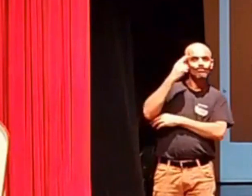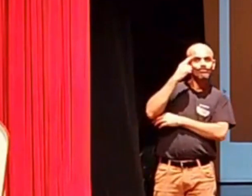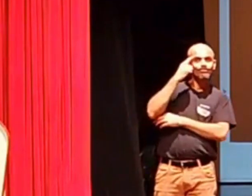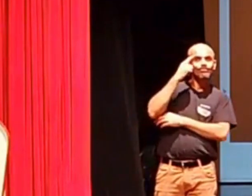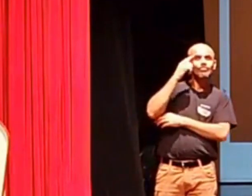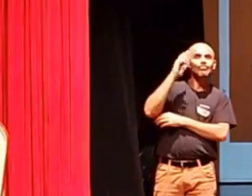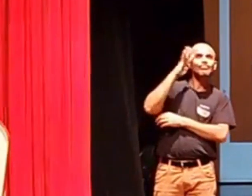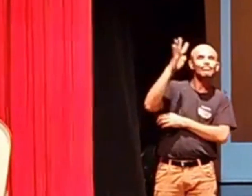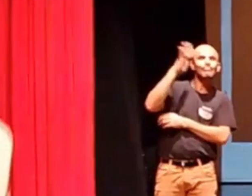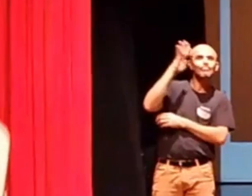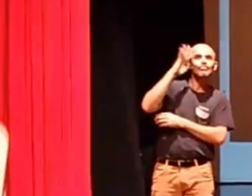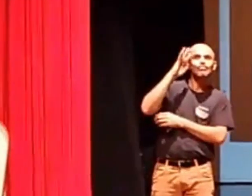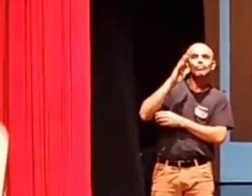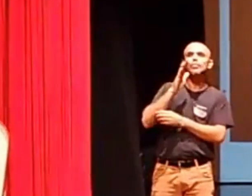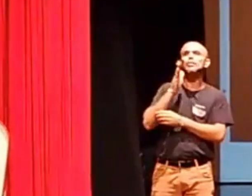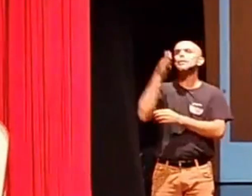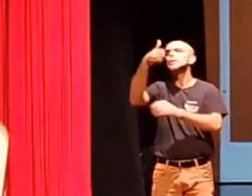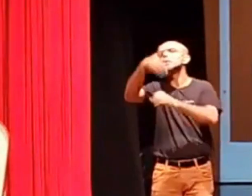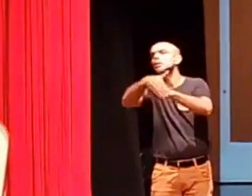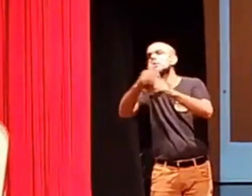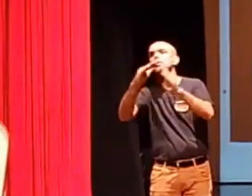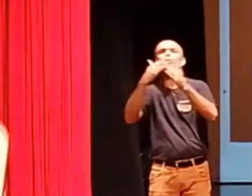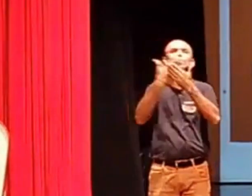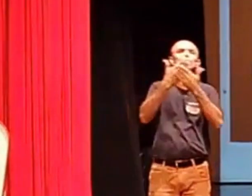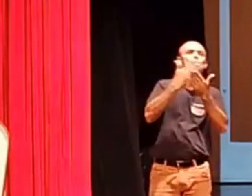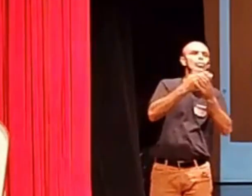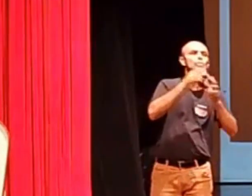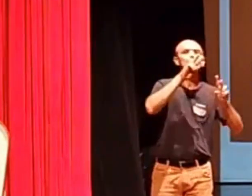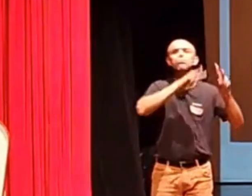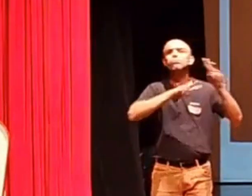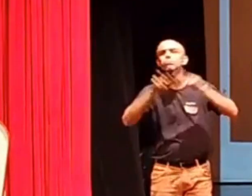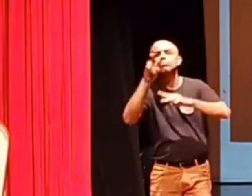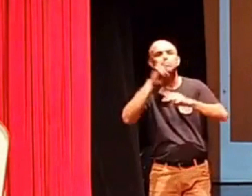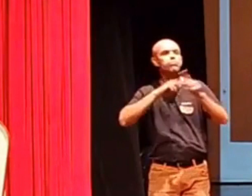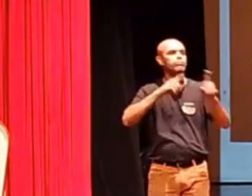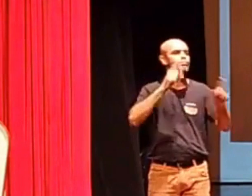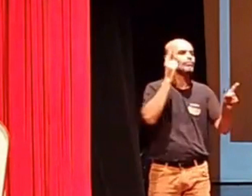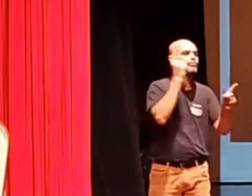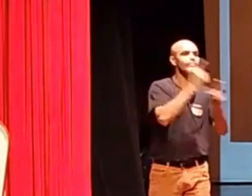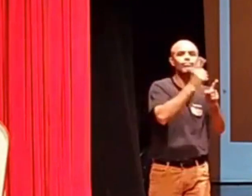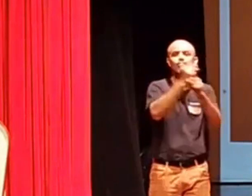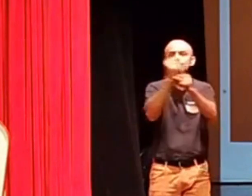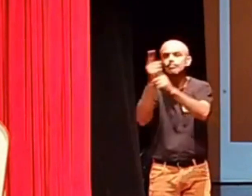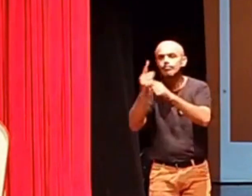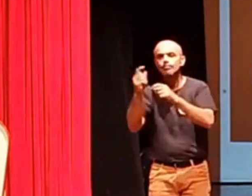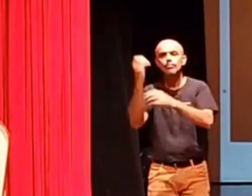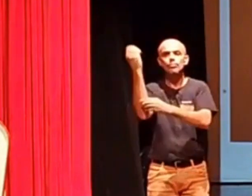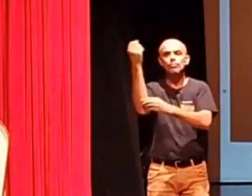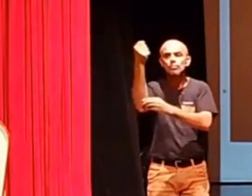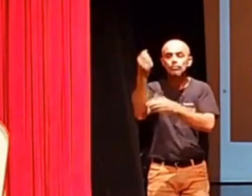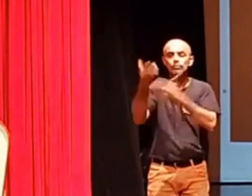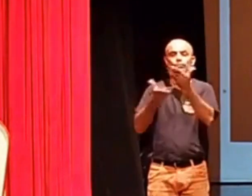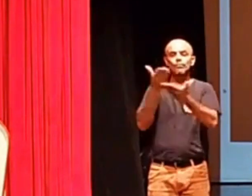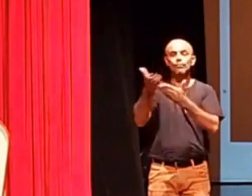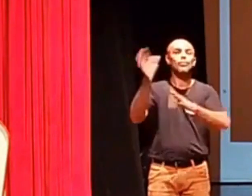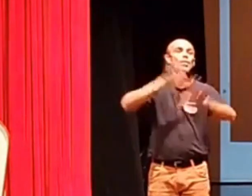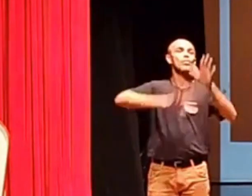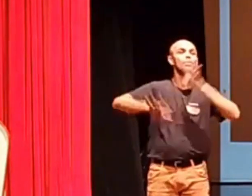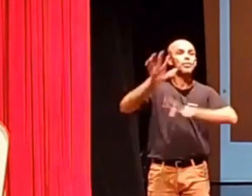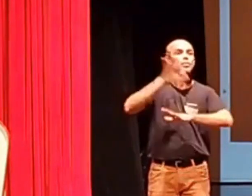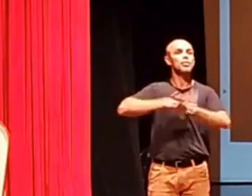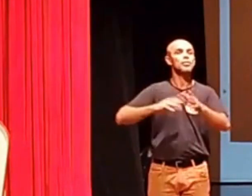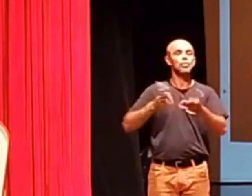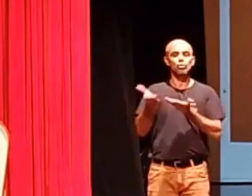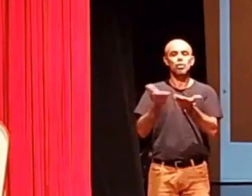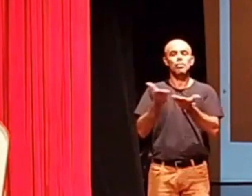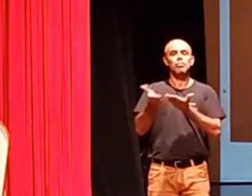entrar nas escolas e a gente tem que atuar na prevenção. Prevenção com tratamento adequado. Porque